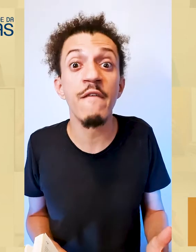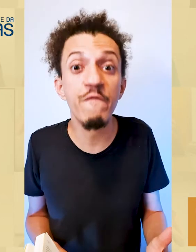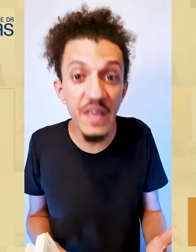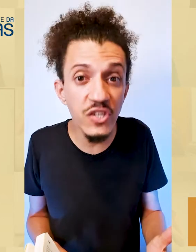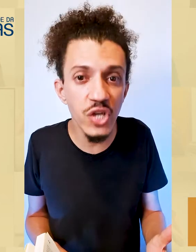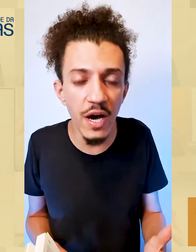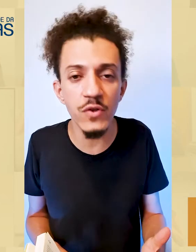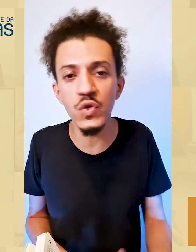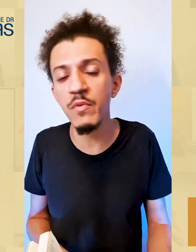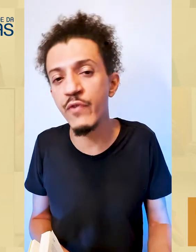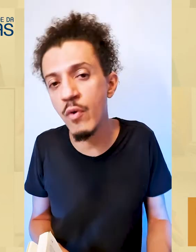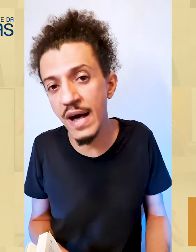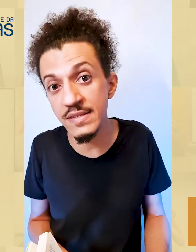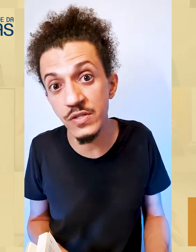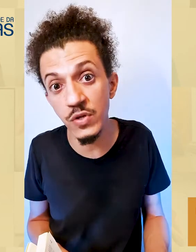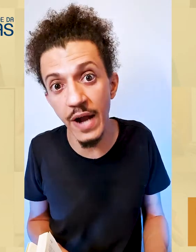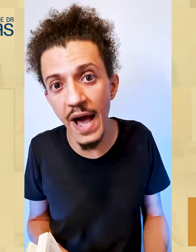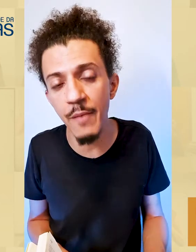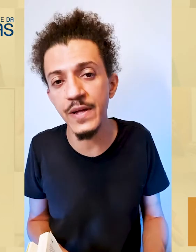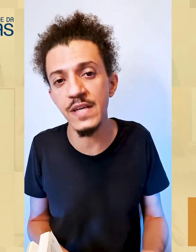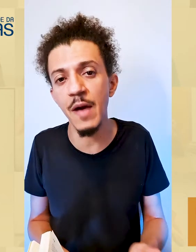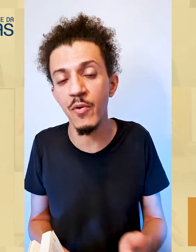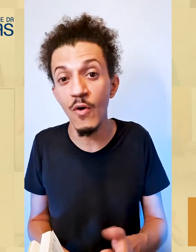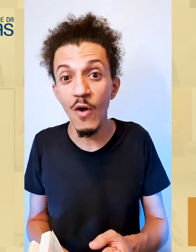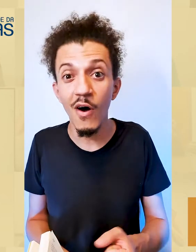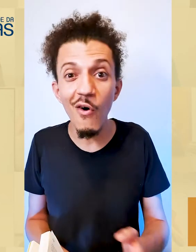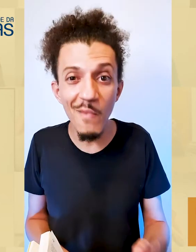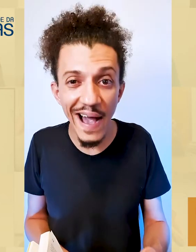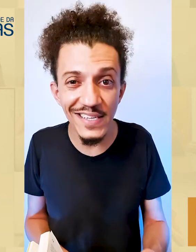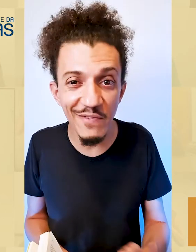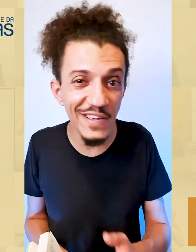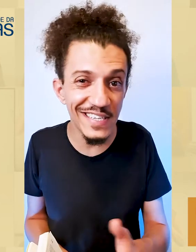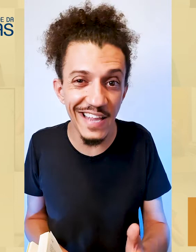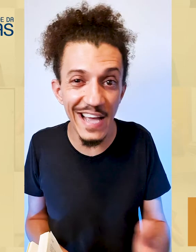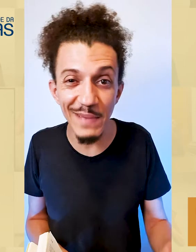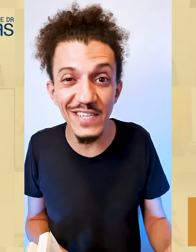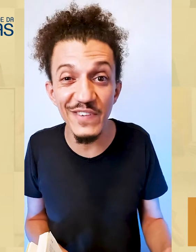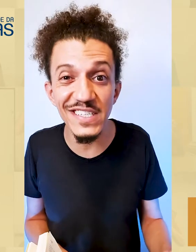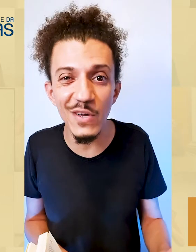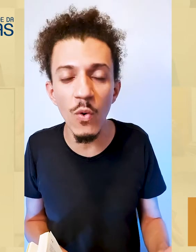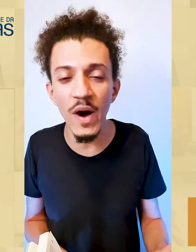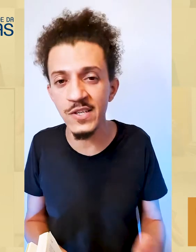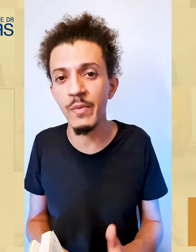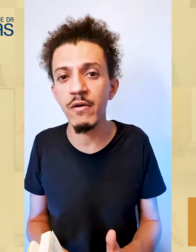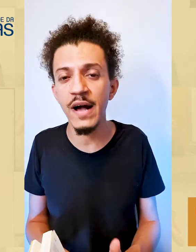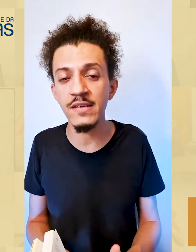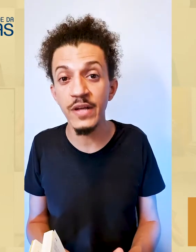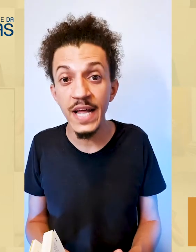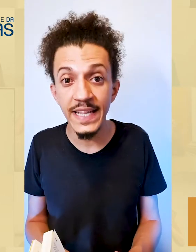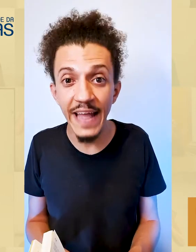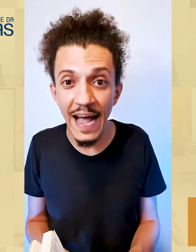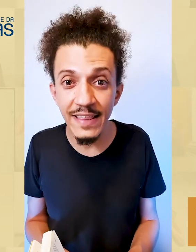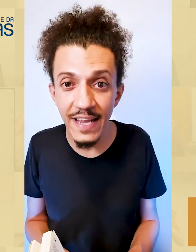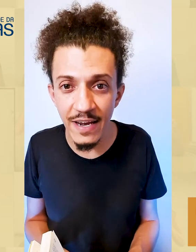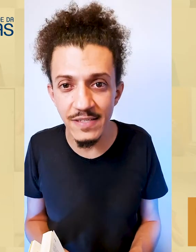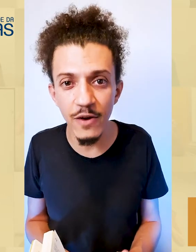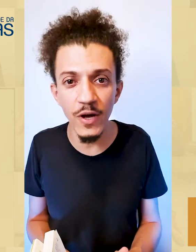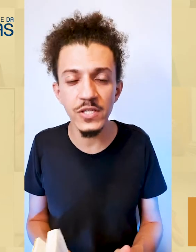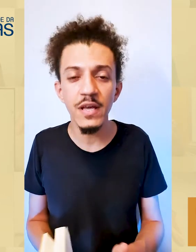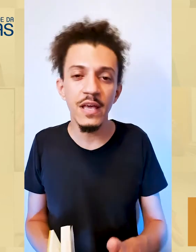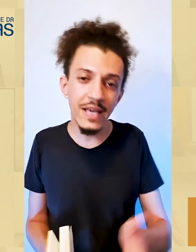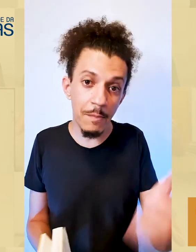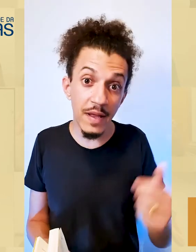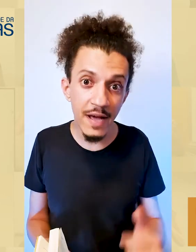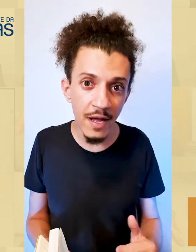anos, 20 anos, como foi o caso da Soraya, por exemplo, ou mais de 23, mais de 25 anos, como era o caso da Adriana